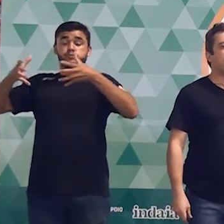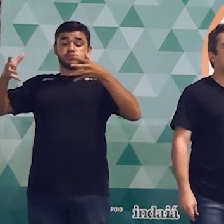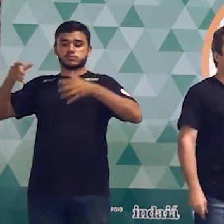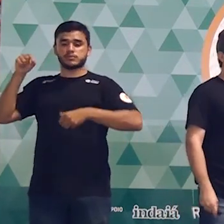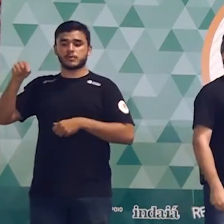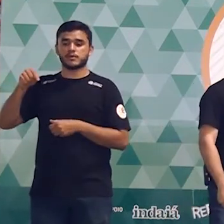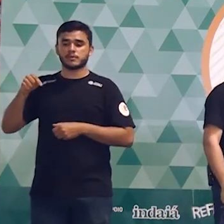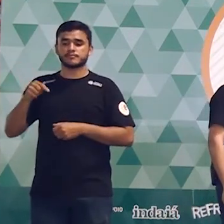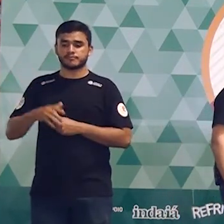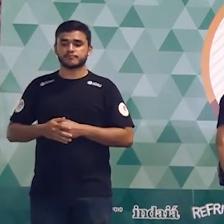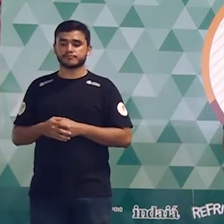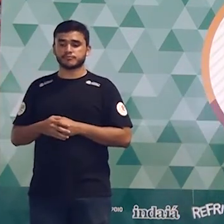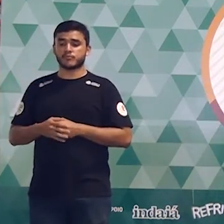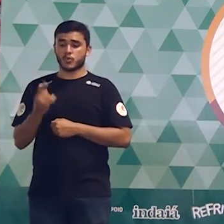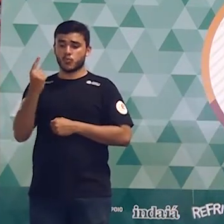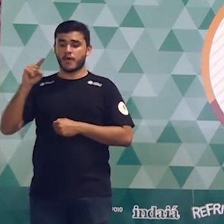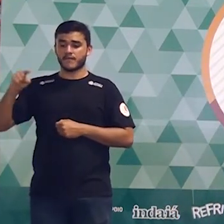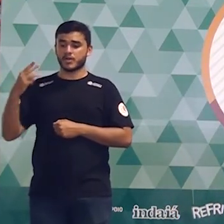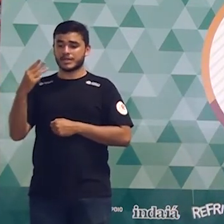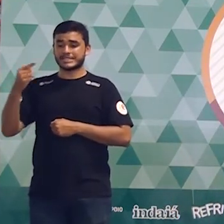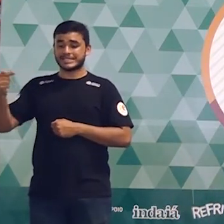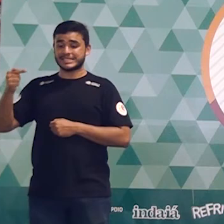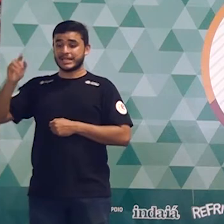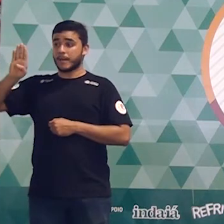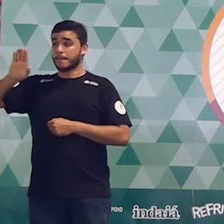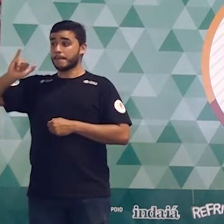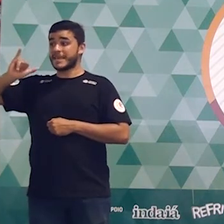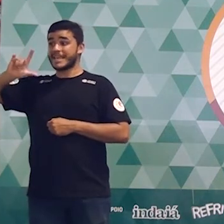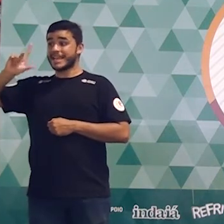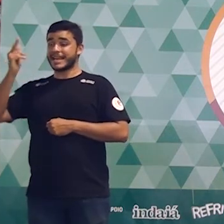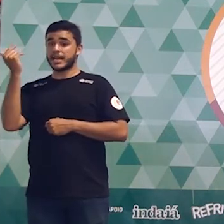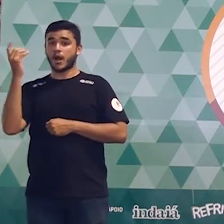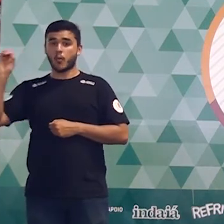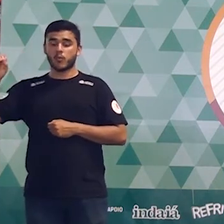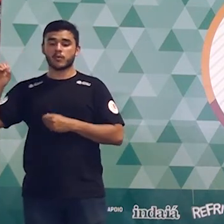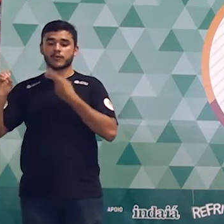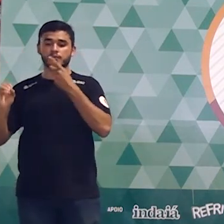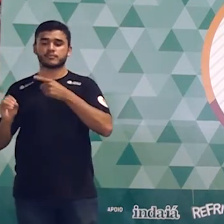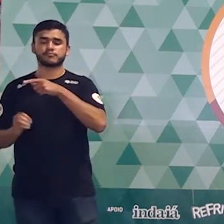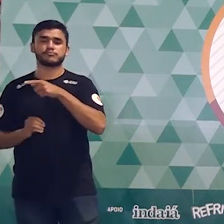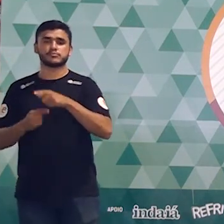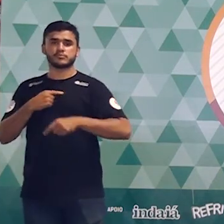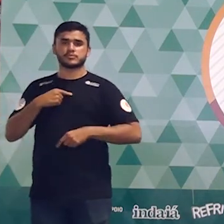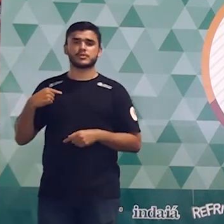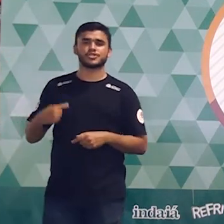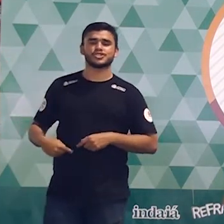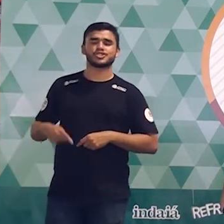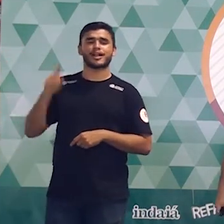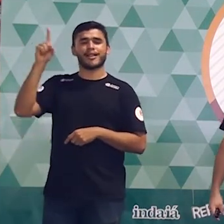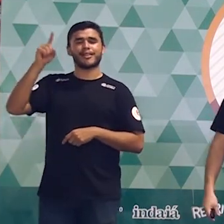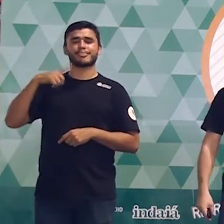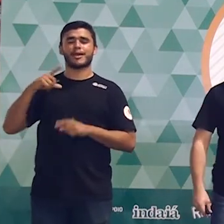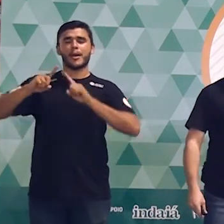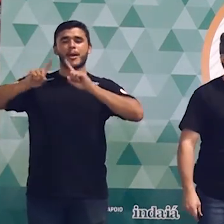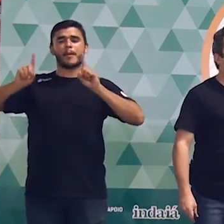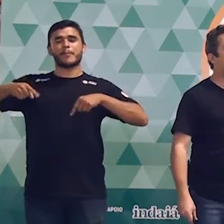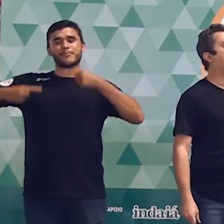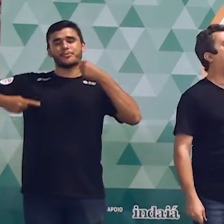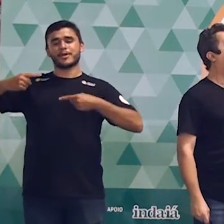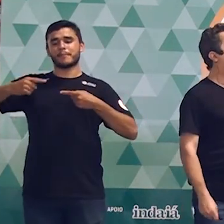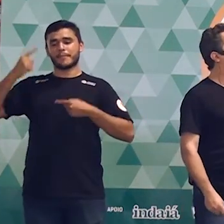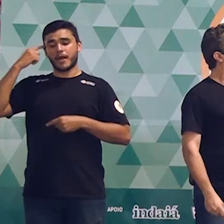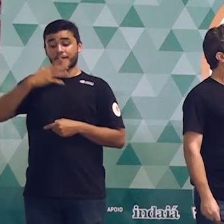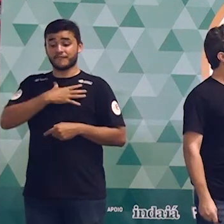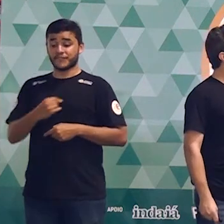é? Porque daqui a pouco a Índia vai ultrapassar a China. Os chineses têm aquela famosa política do filho único, né? Acho que as pessoas já pelo menos